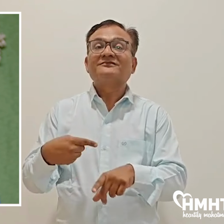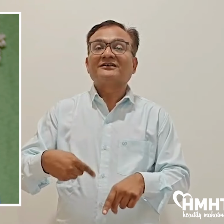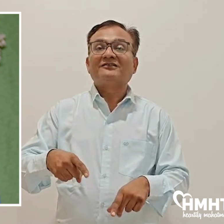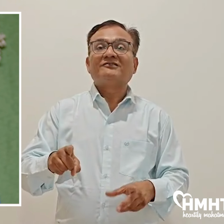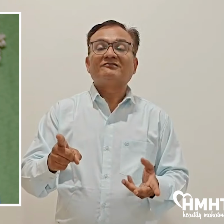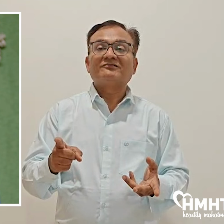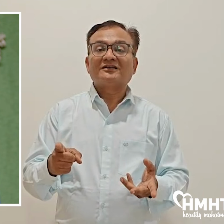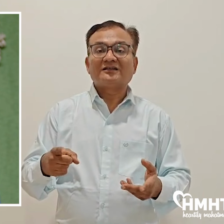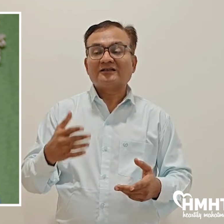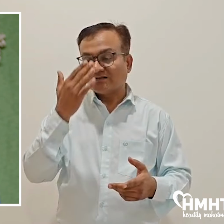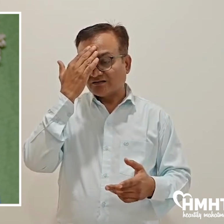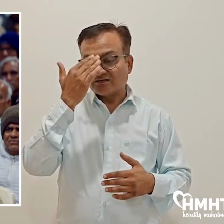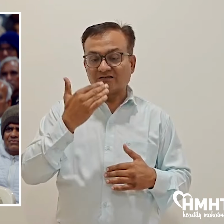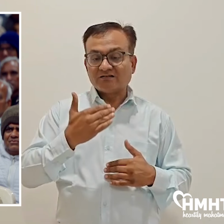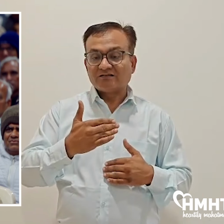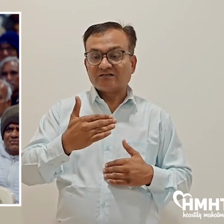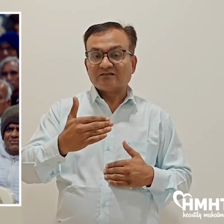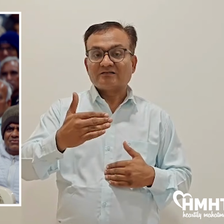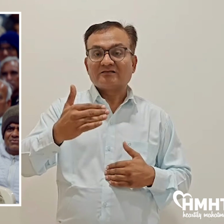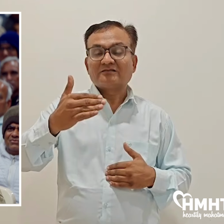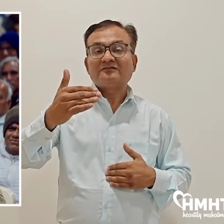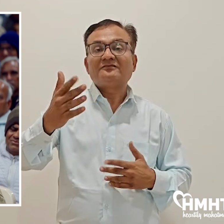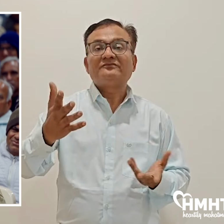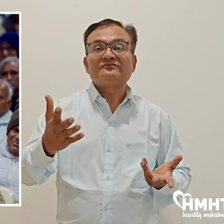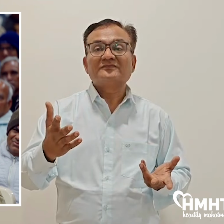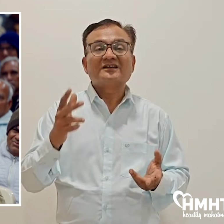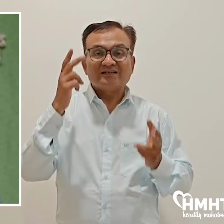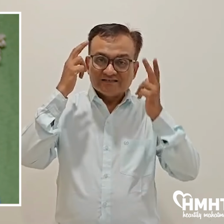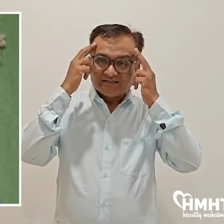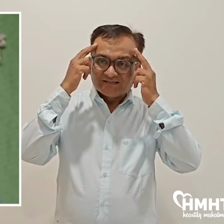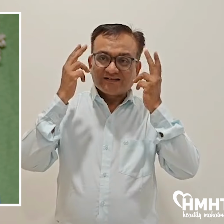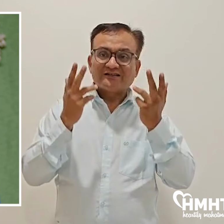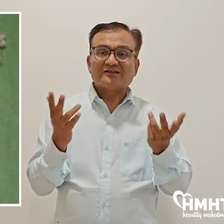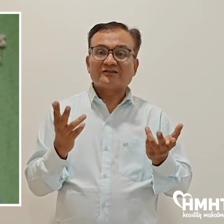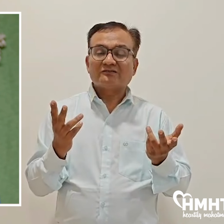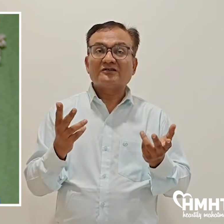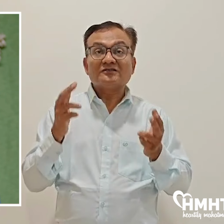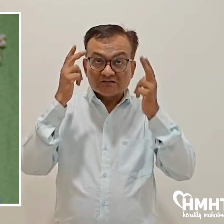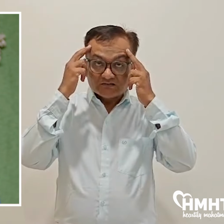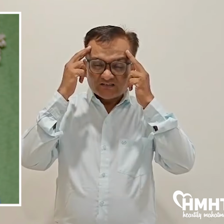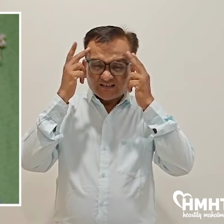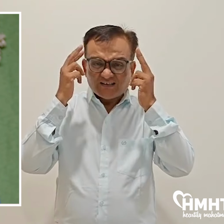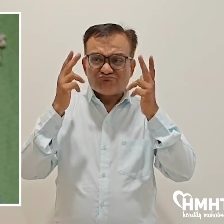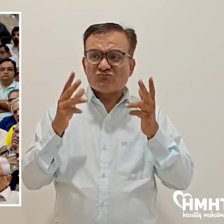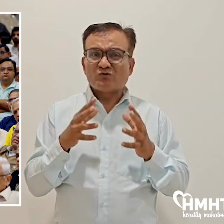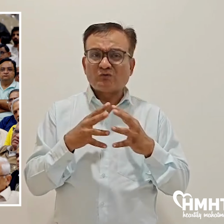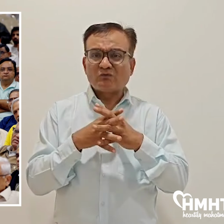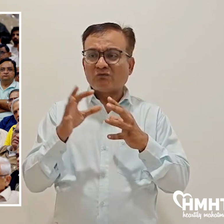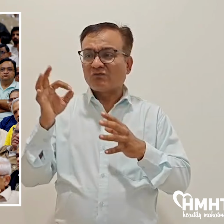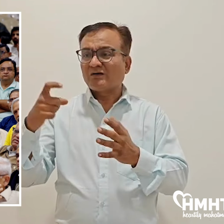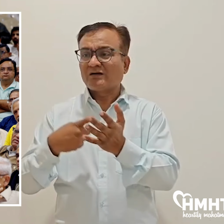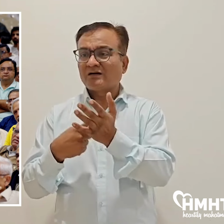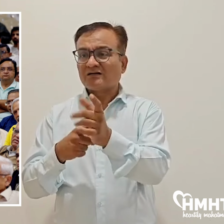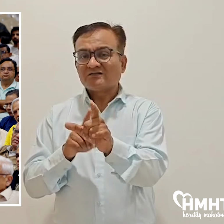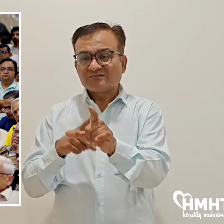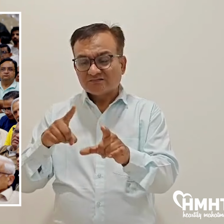ક્લોકવાઇઝ ચાલતું હોય, ચક્કર સુઈ ચાલતું હોય. એટલે દરેક ઉંમરે જેને કંઈ પણ ચિંતા થતી